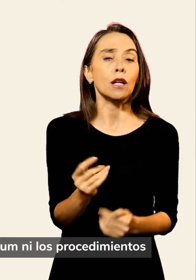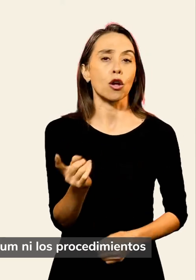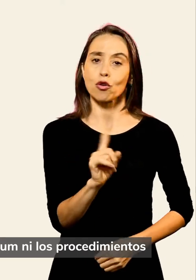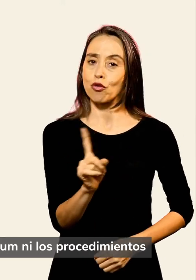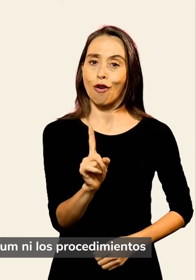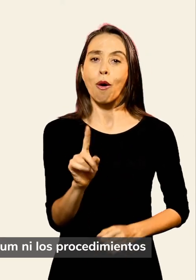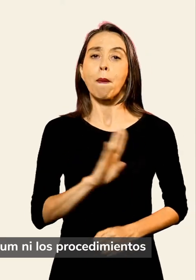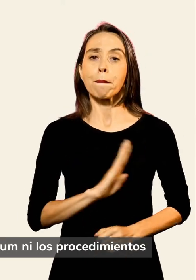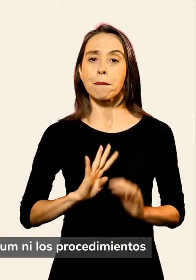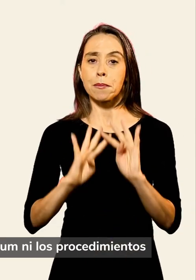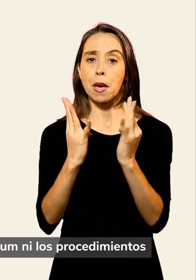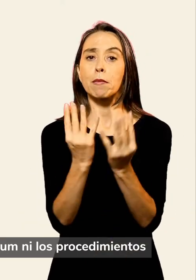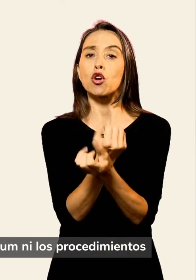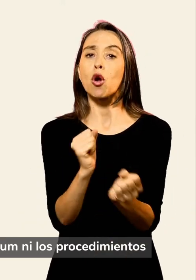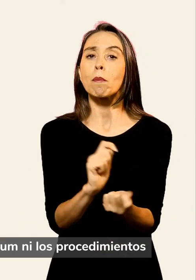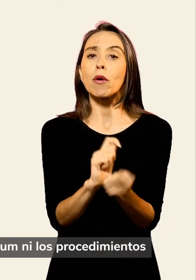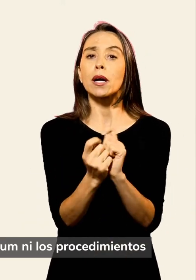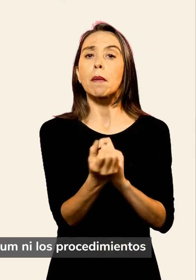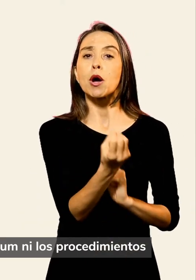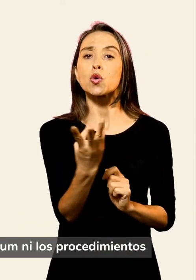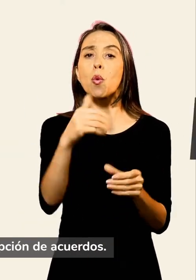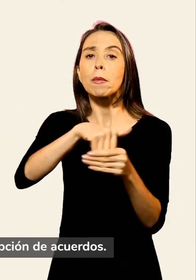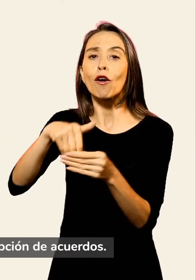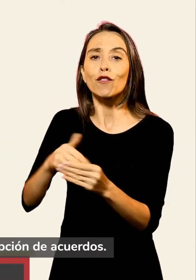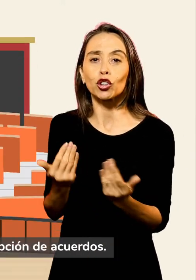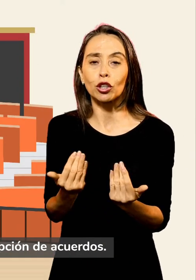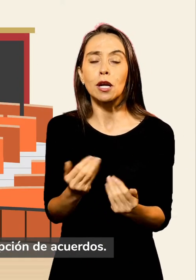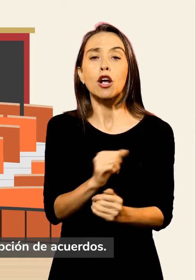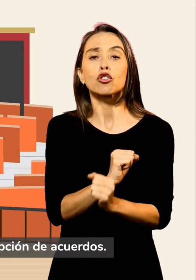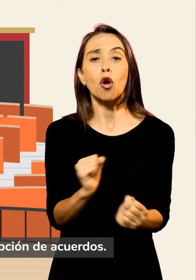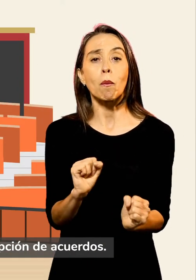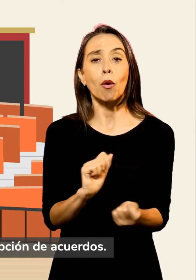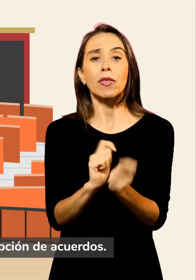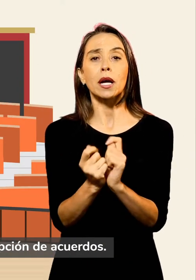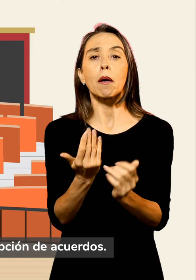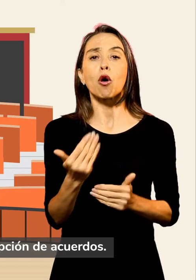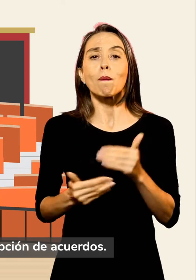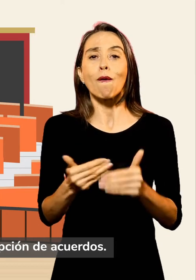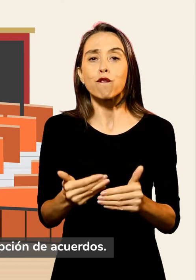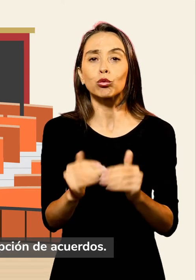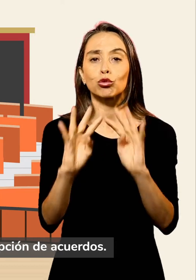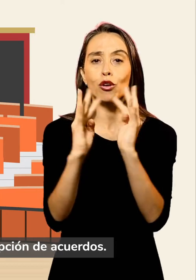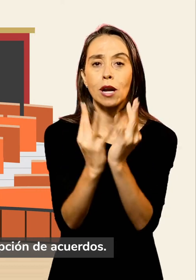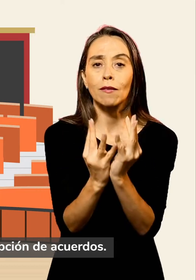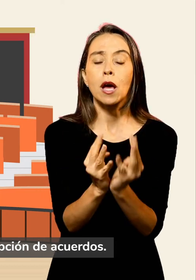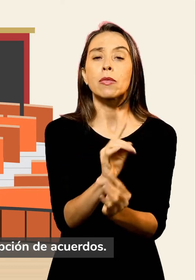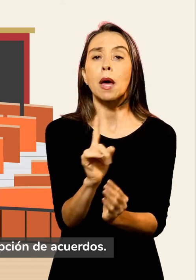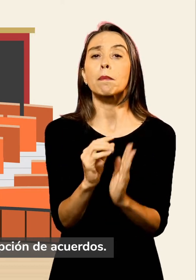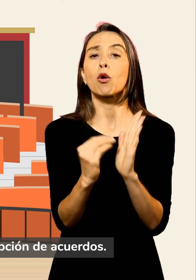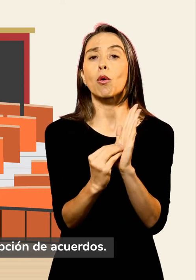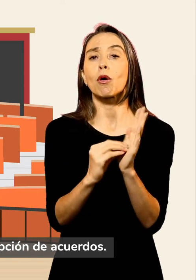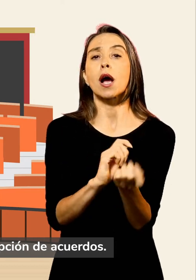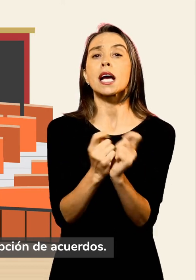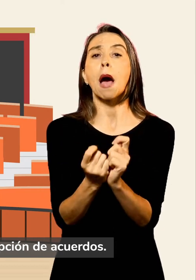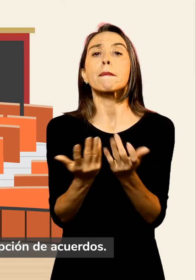convención no podrá cambiar los quórum ni los procedimientos para su funcionamiento ni para la adopción de acuerdos.